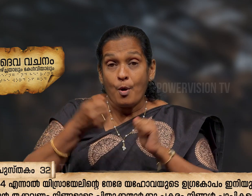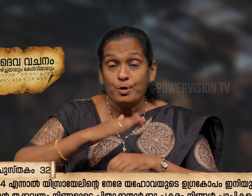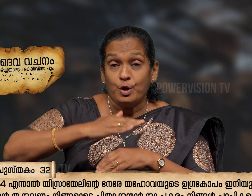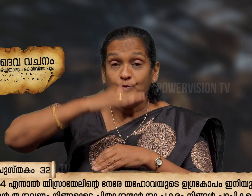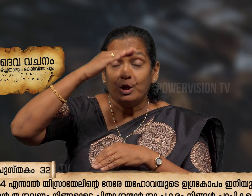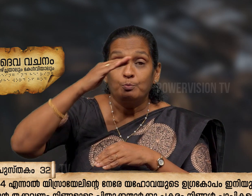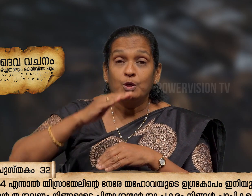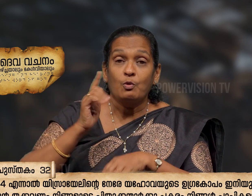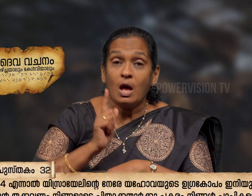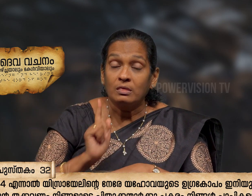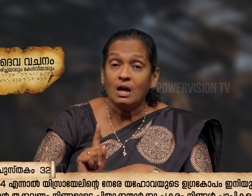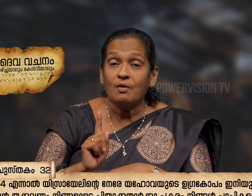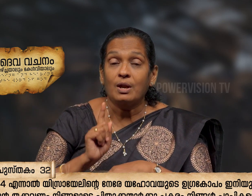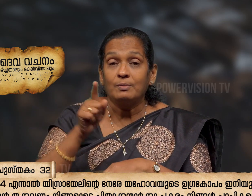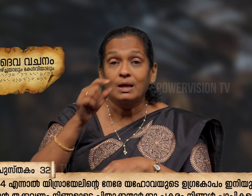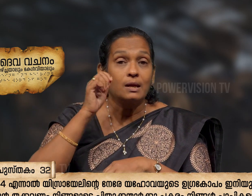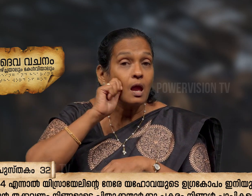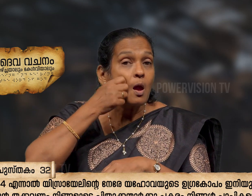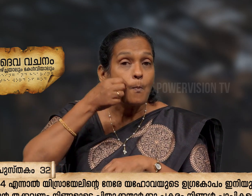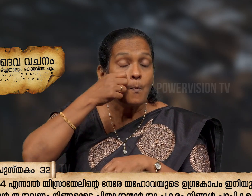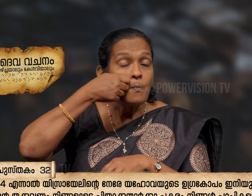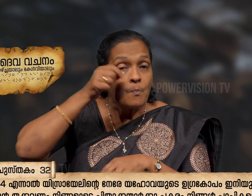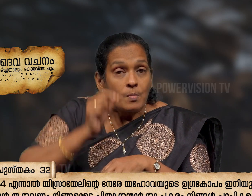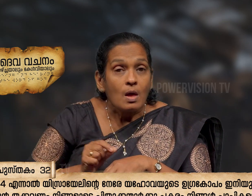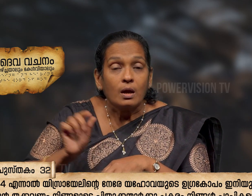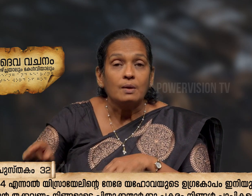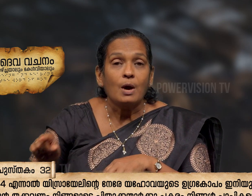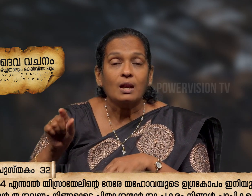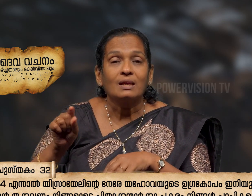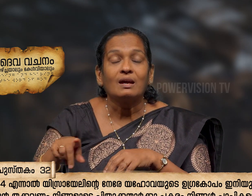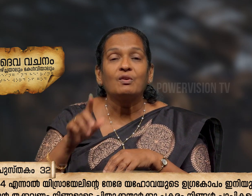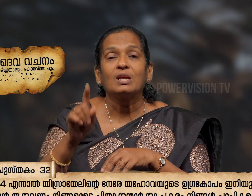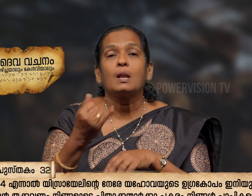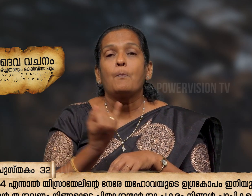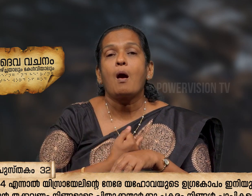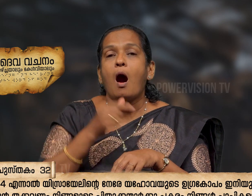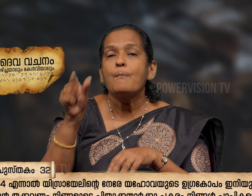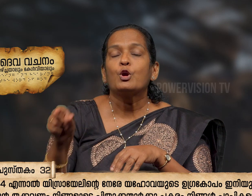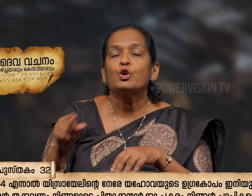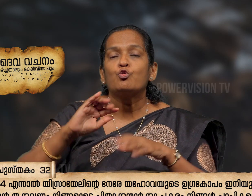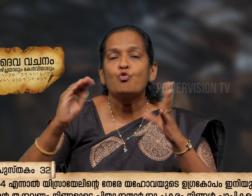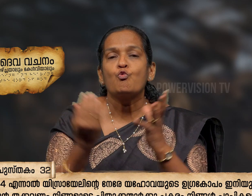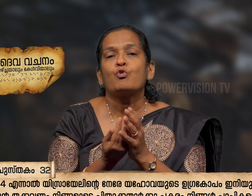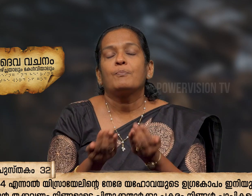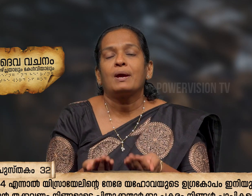ഇനിയും വർദ്ധിപ്പാൻ തക്കവണ്ണം നിങ്ങളുടെ പിതാക്കന്മാർക്ക് പകരം നിങ്ങൾ പാപികളുടെ ഒരു കൂട്ടമായി